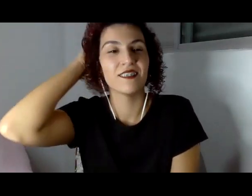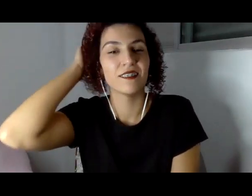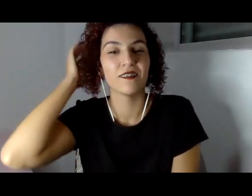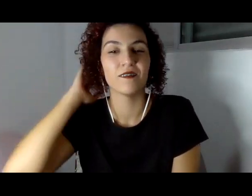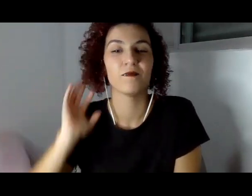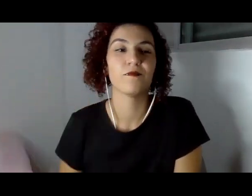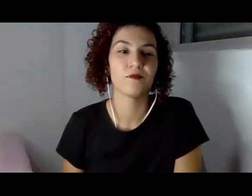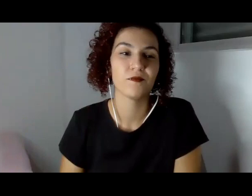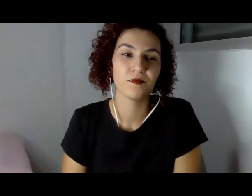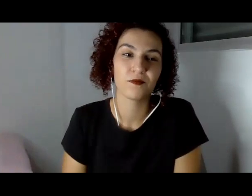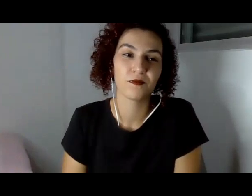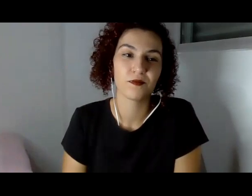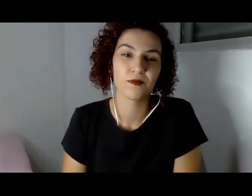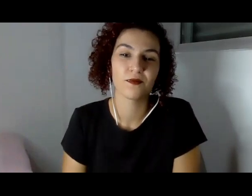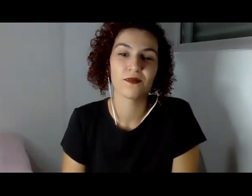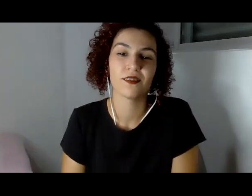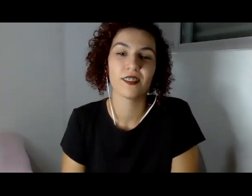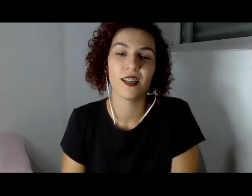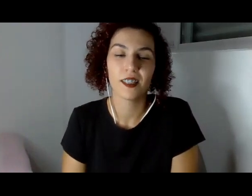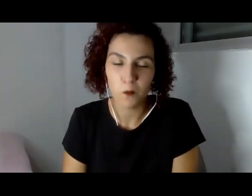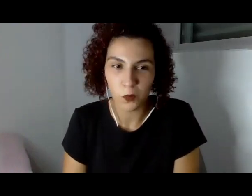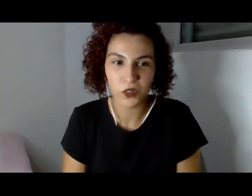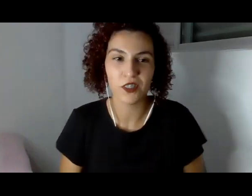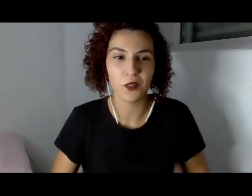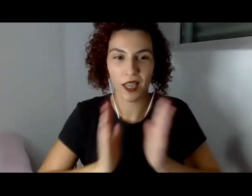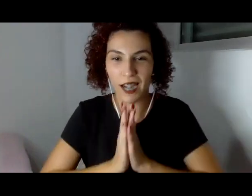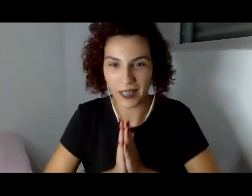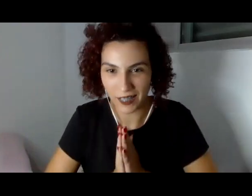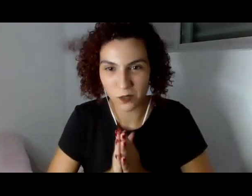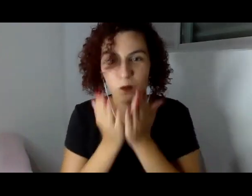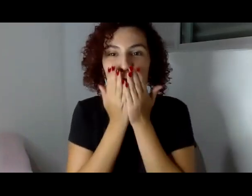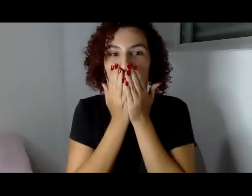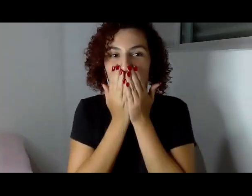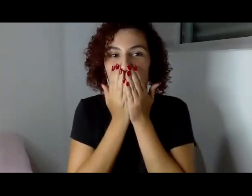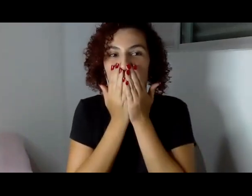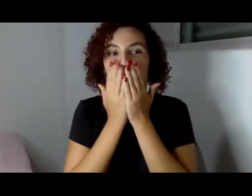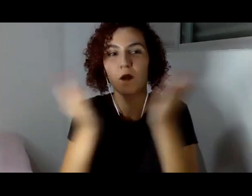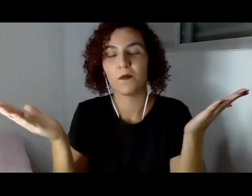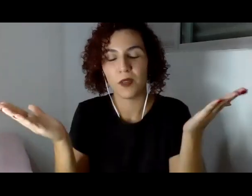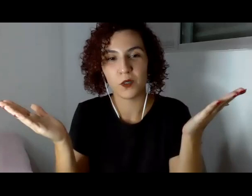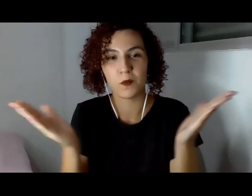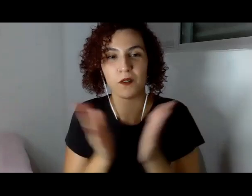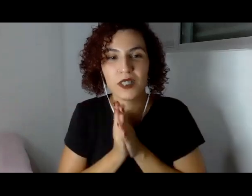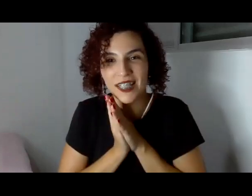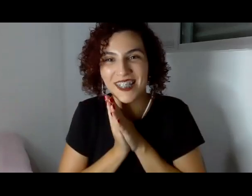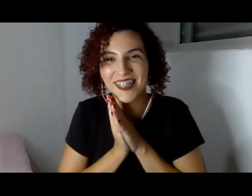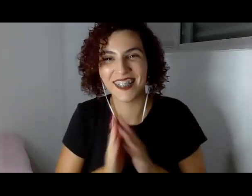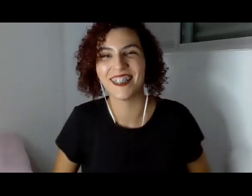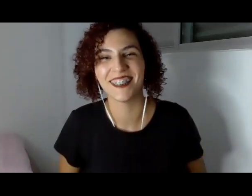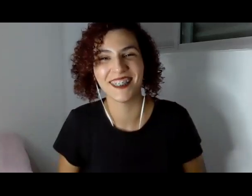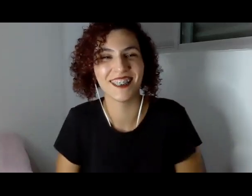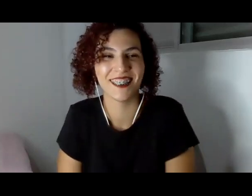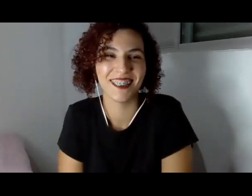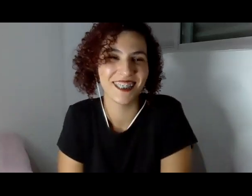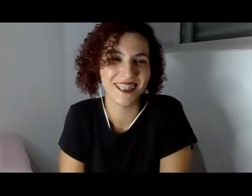Obrigada, Tabata. Foi ótimo. Bom, gente, eu que agradeço. Beijos para vocês.